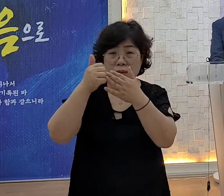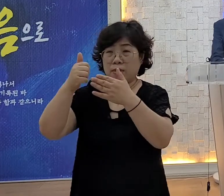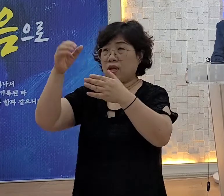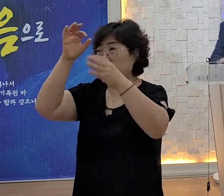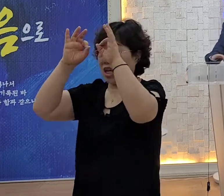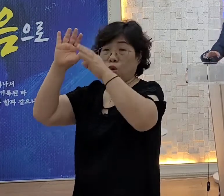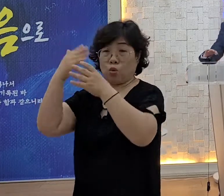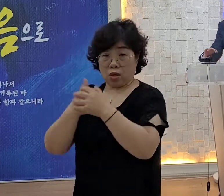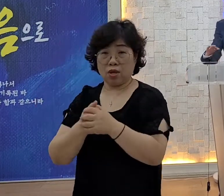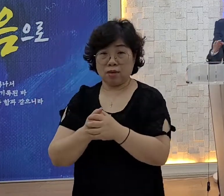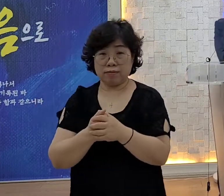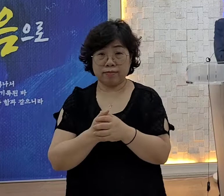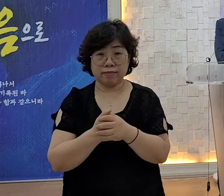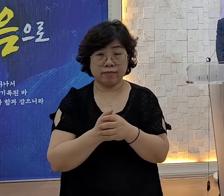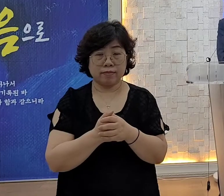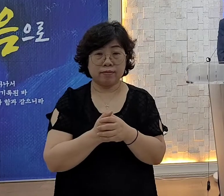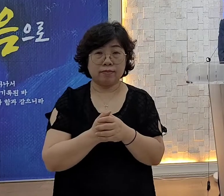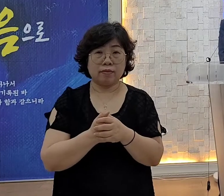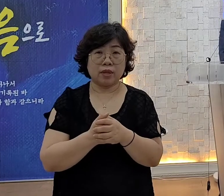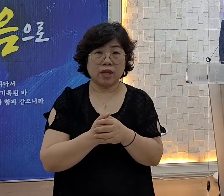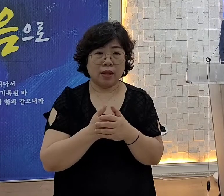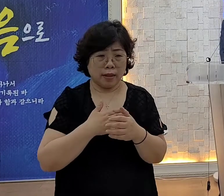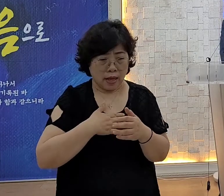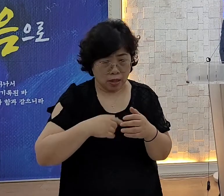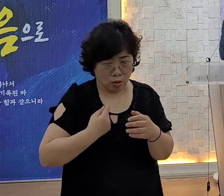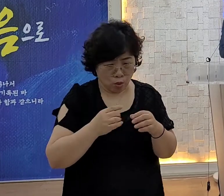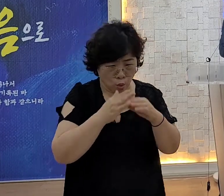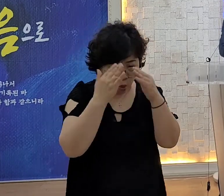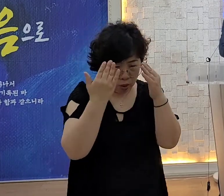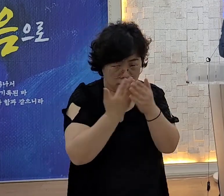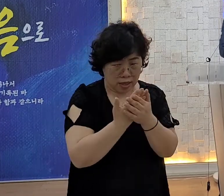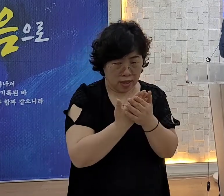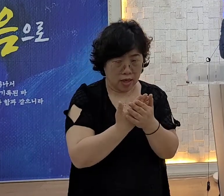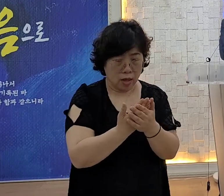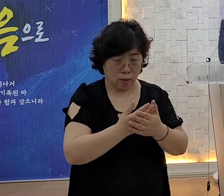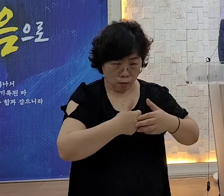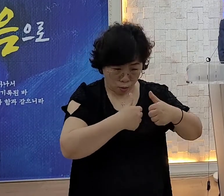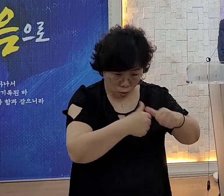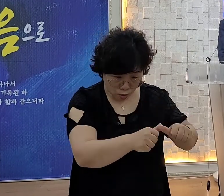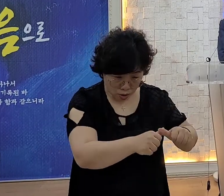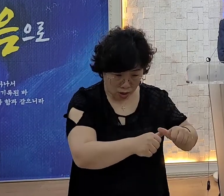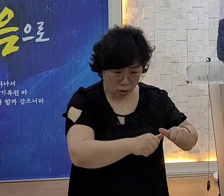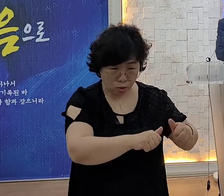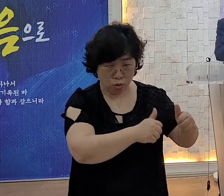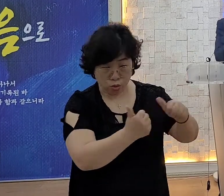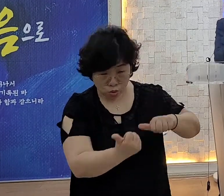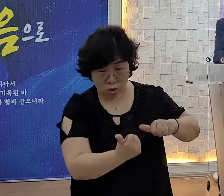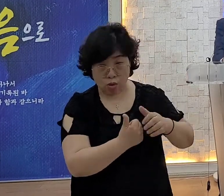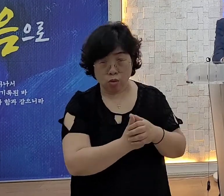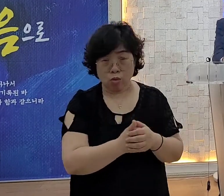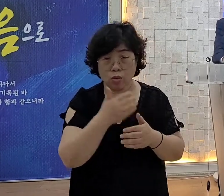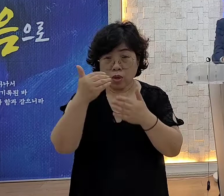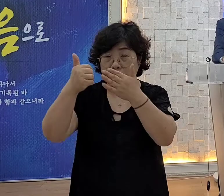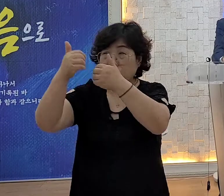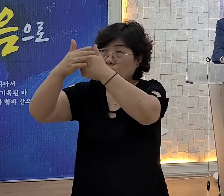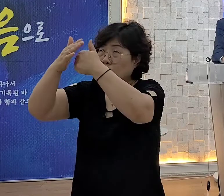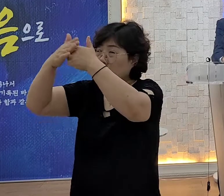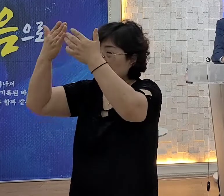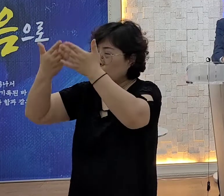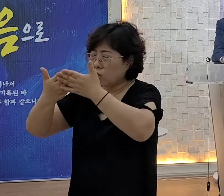그래서 이렇게 온전히 나를 포기하고 내 자아를 온전히 이렇게 죽이면서 하나님 도와주십시오.